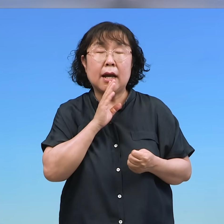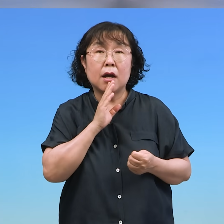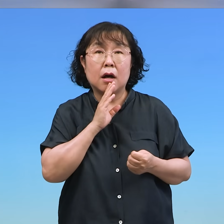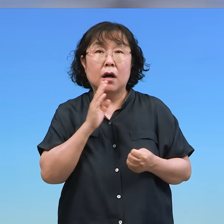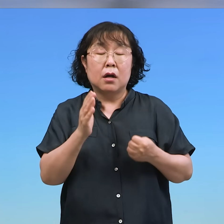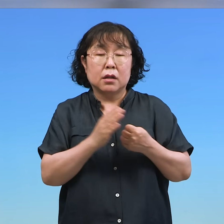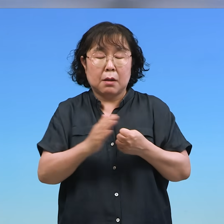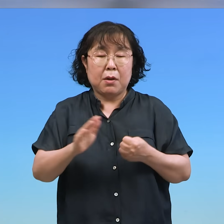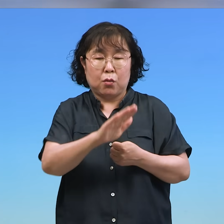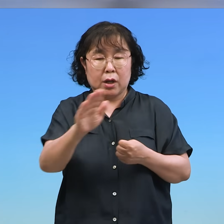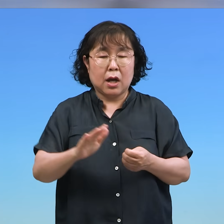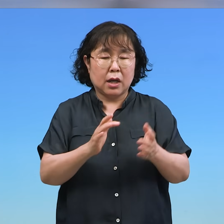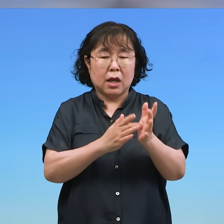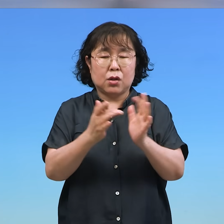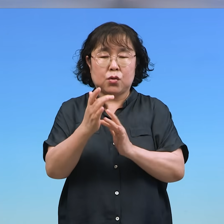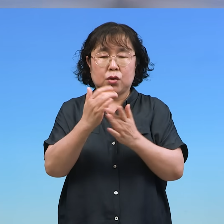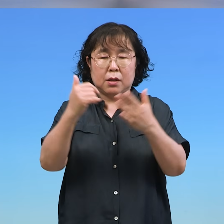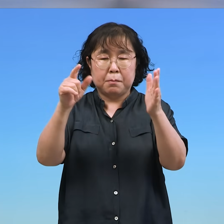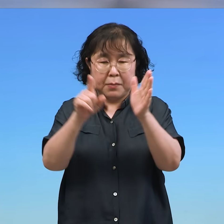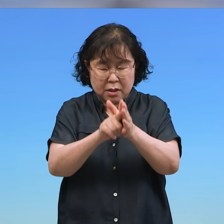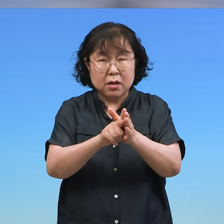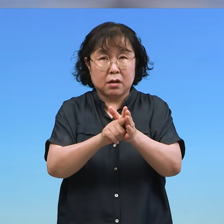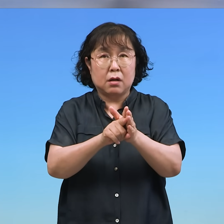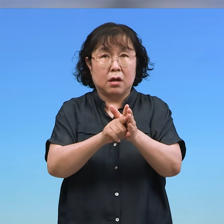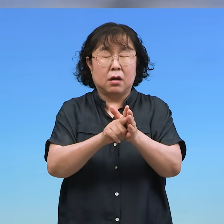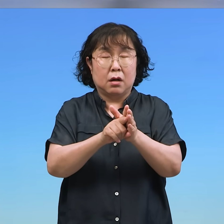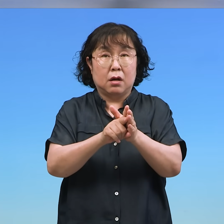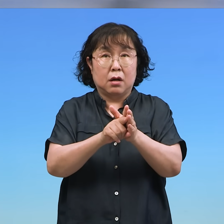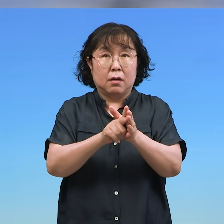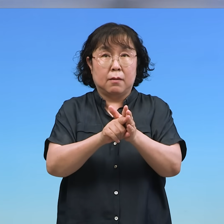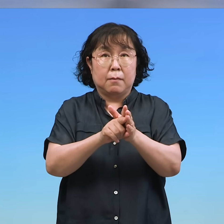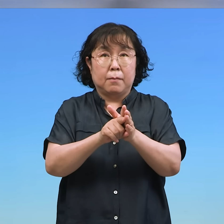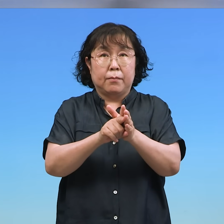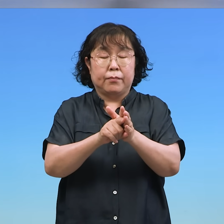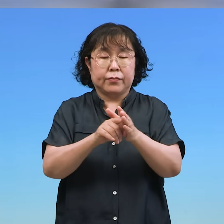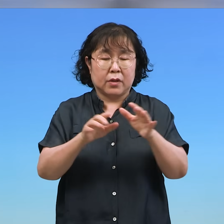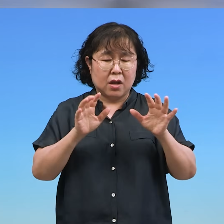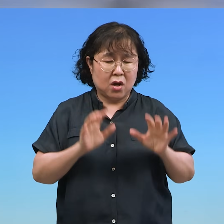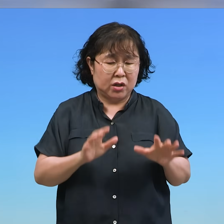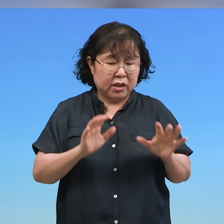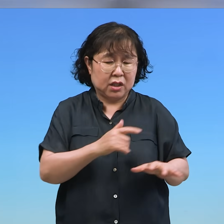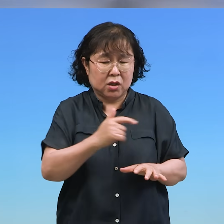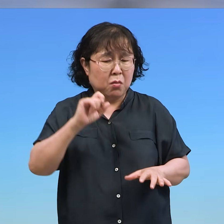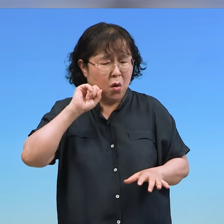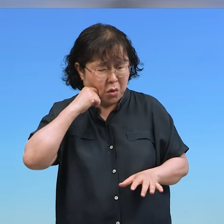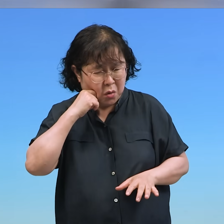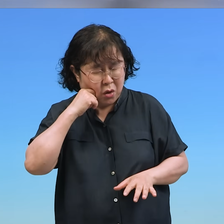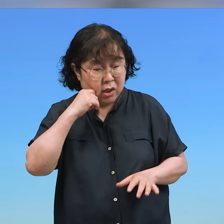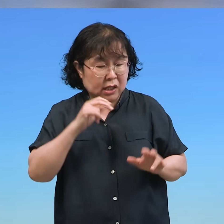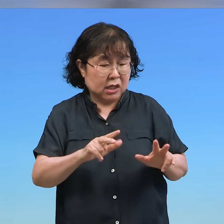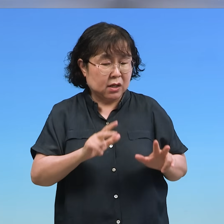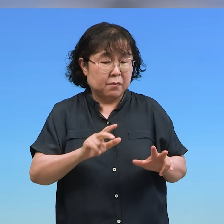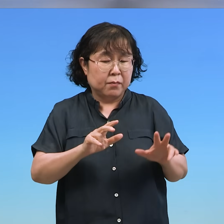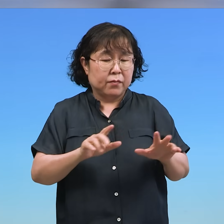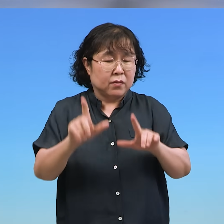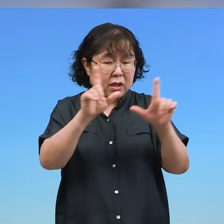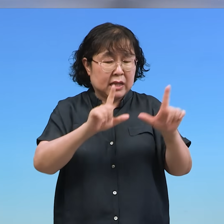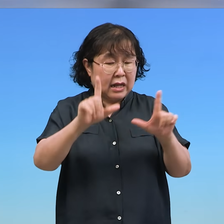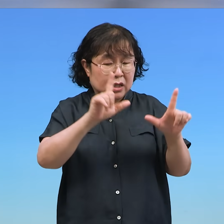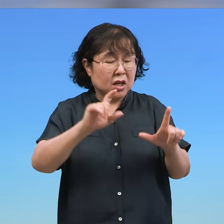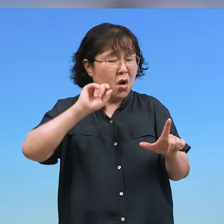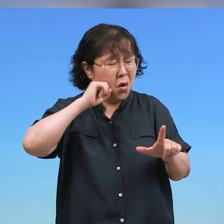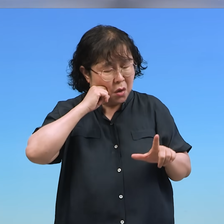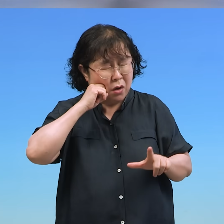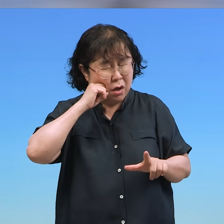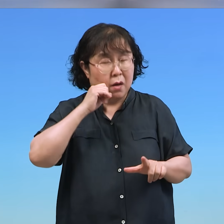사실이에요. 그래서 우리가 예수 믿잖아요. 그 현실이 너무너무 어려워서 이걸로는 두려울 수밖에 없어.